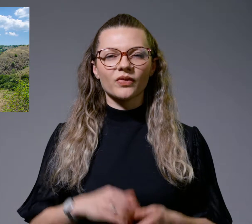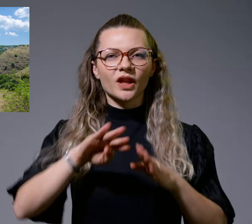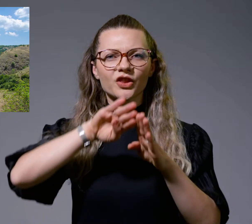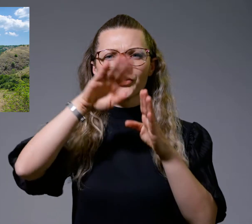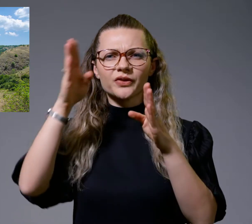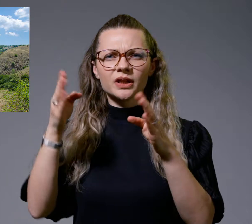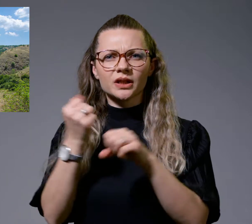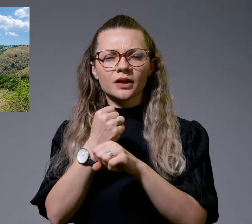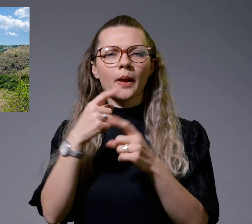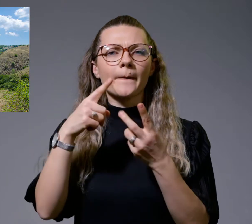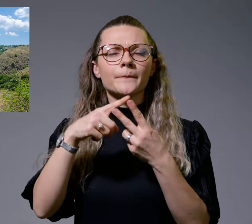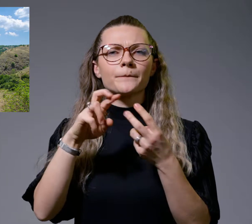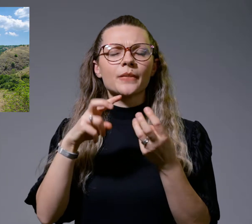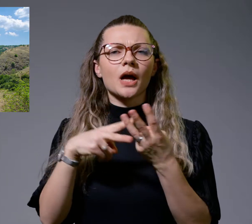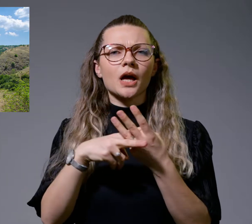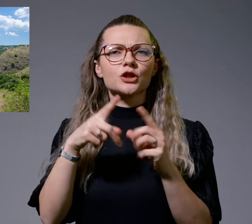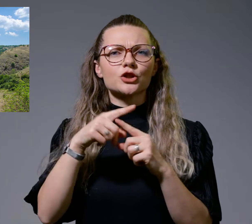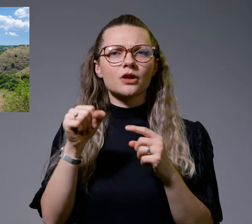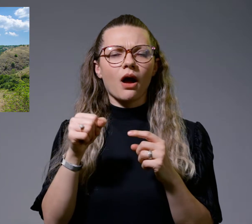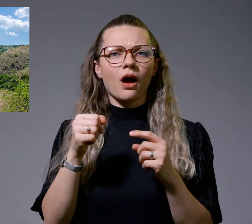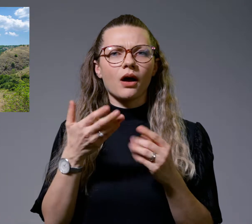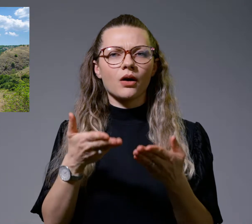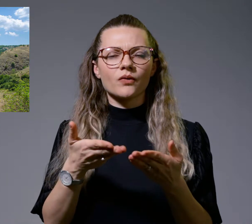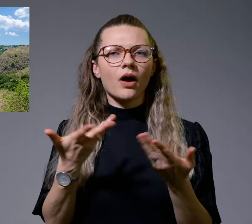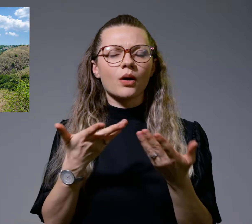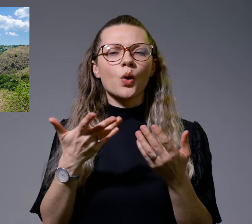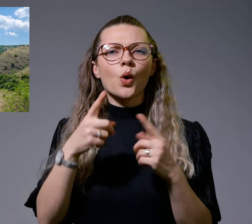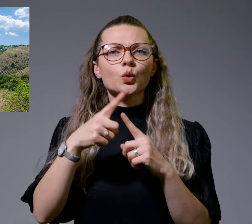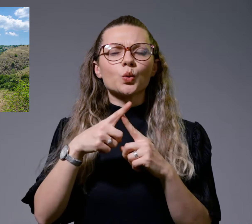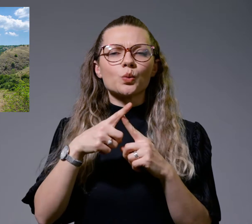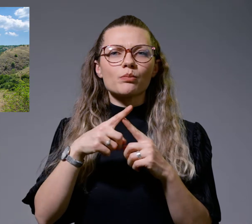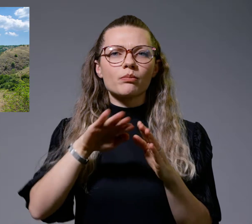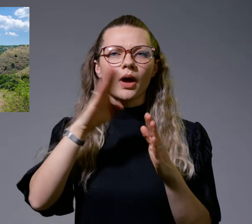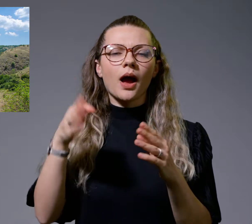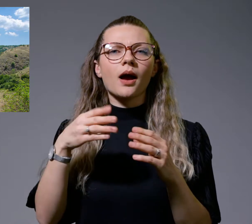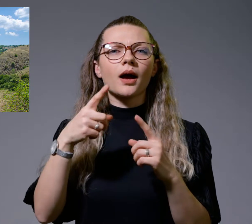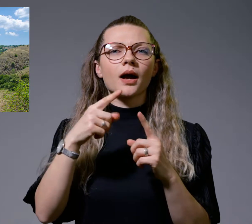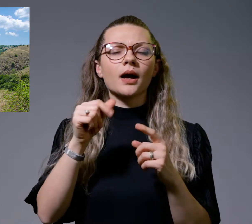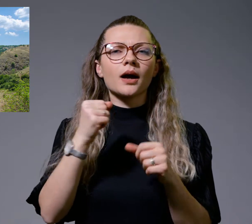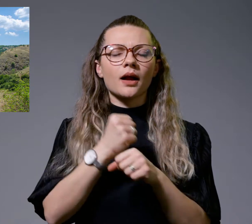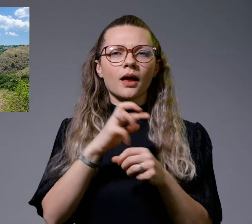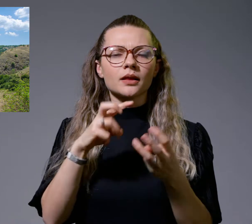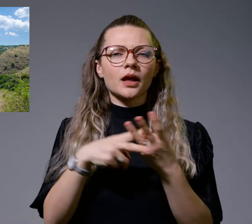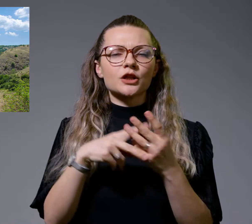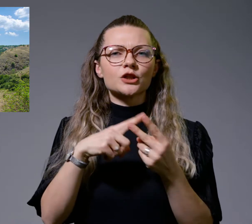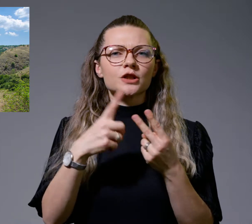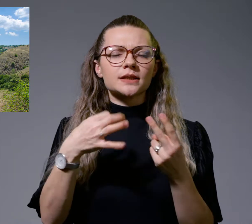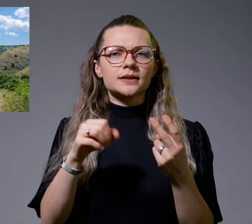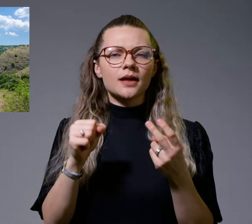Тврдината Пешта. Пешта е тумба помеѓу селата Градешница и Старавина.